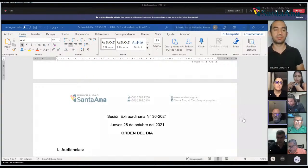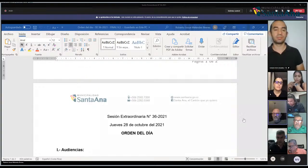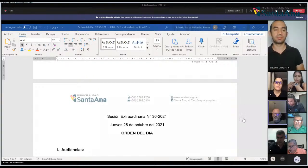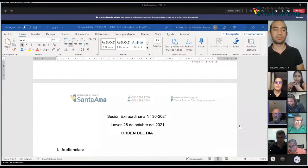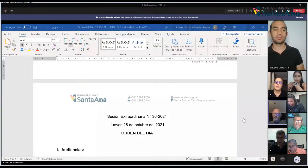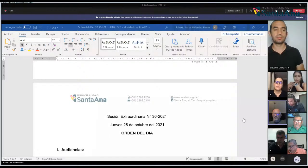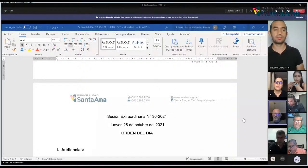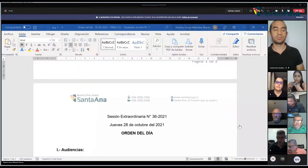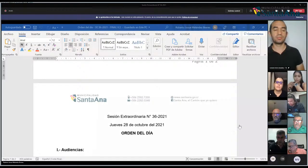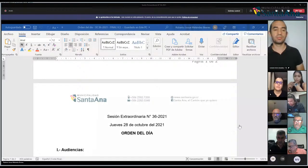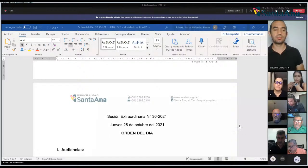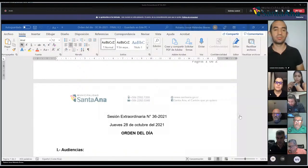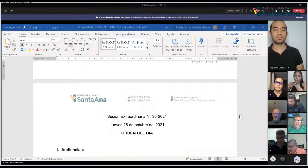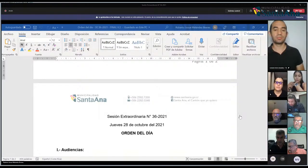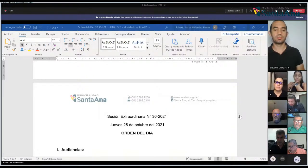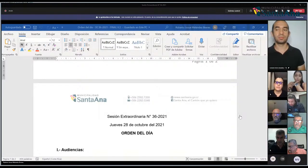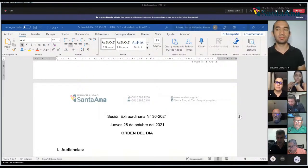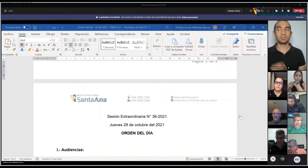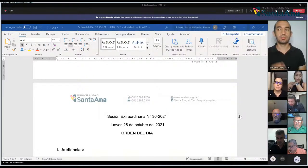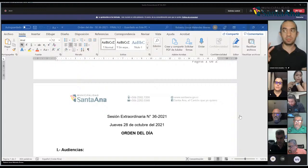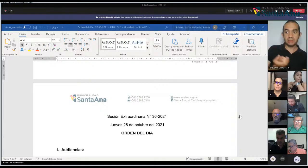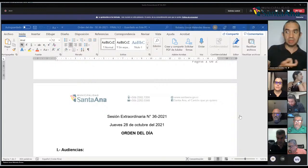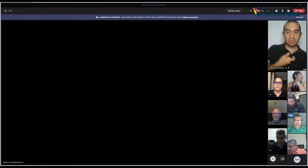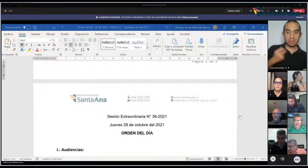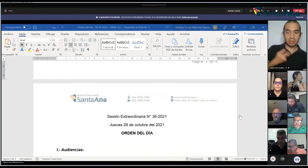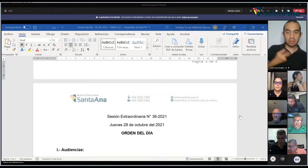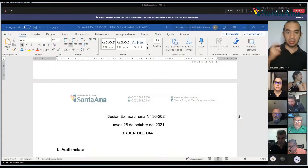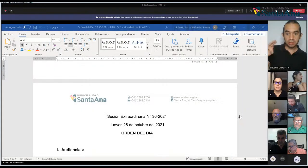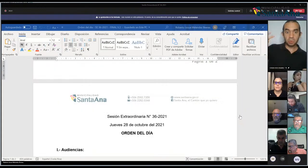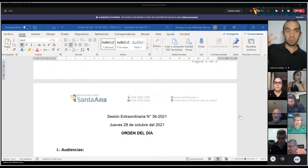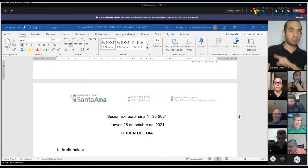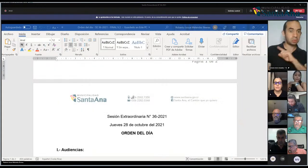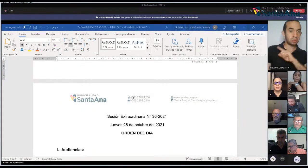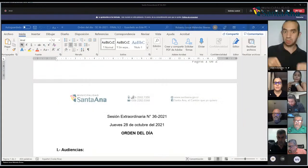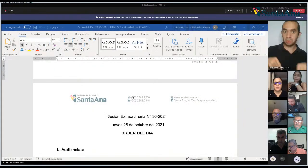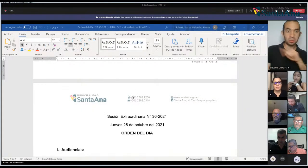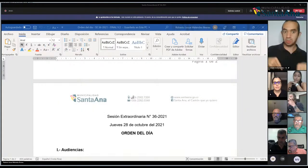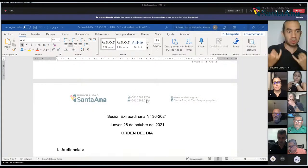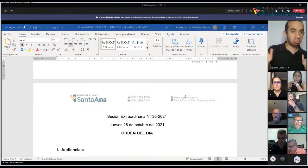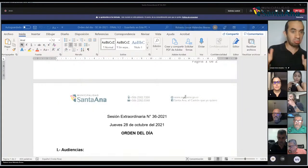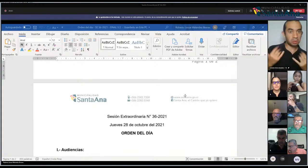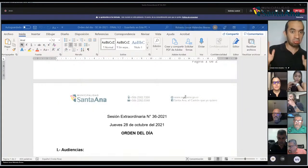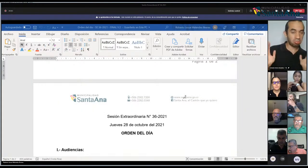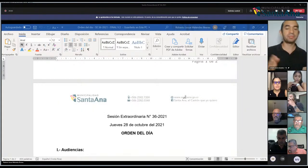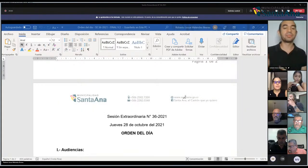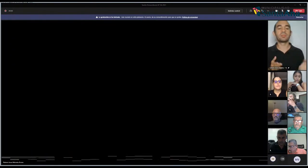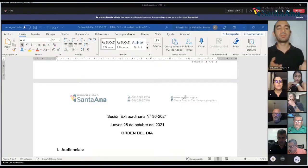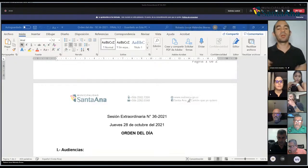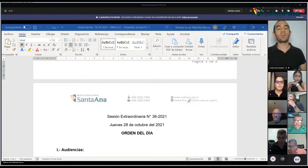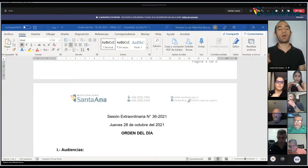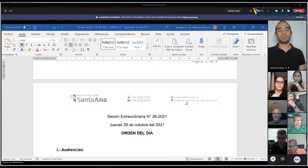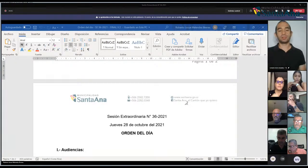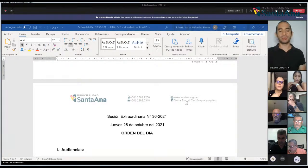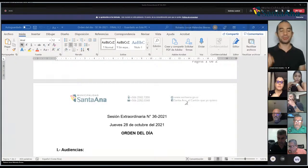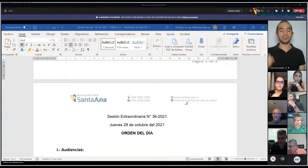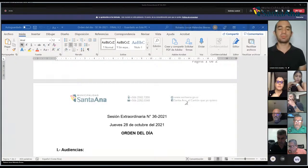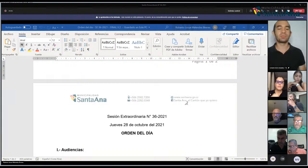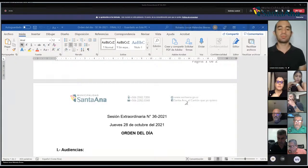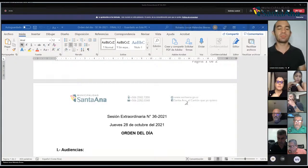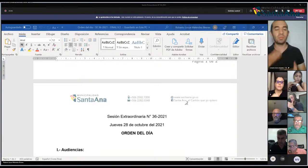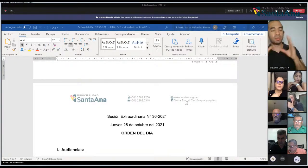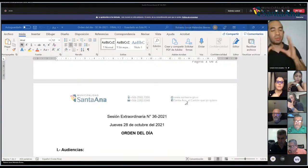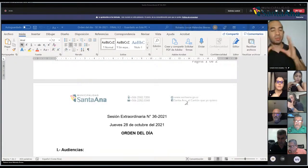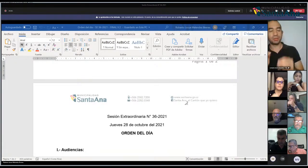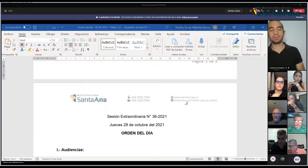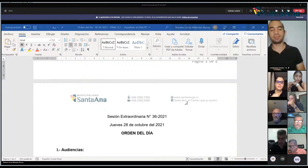doña milena nos acompaña de momentos sergio jiménez llevará puedan noches audris